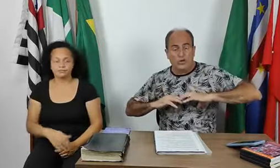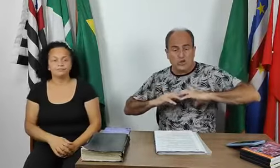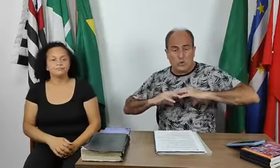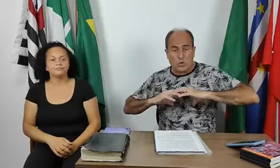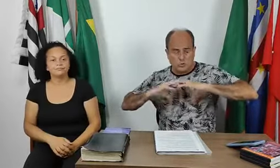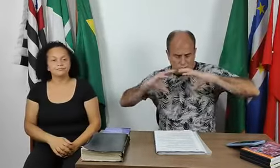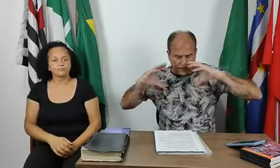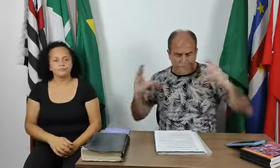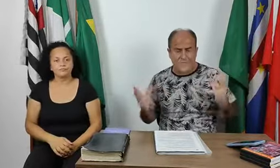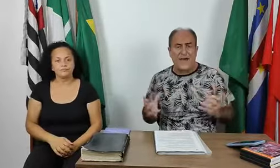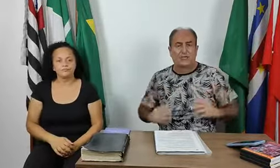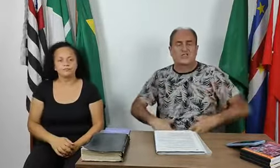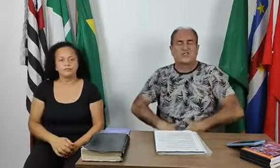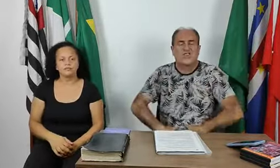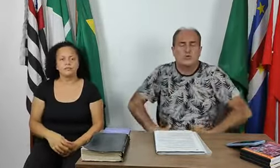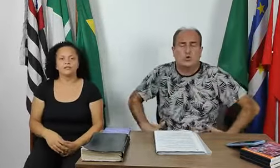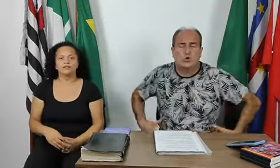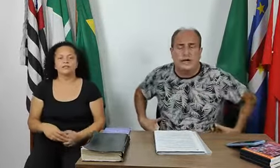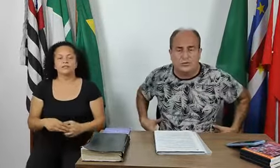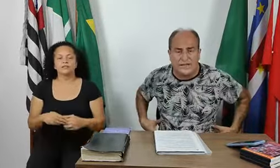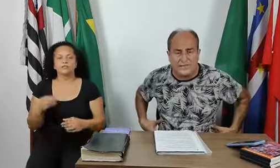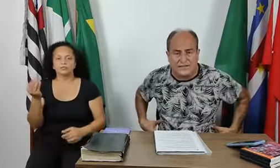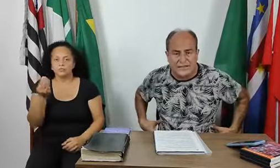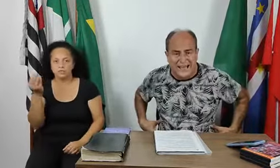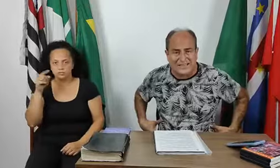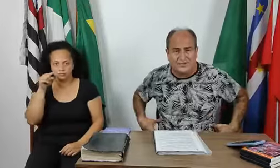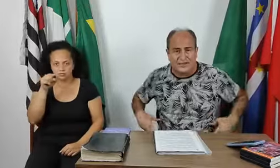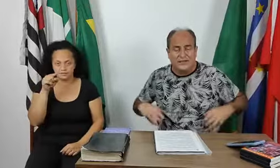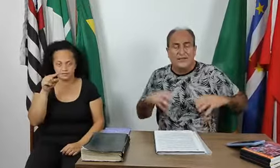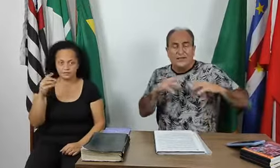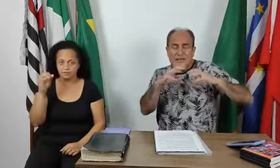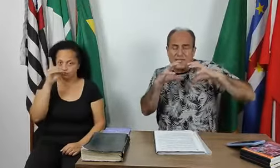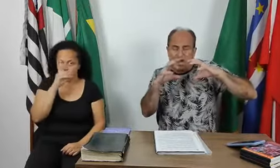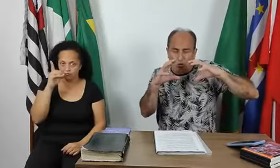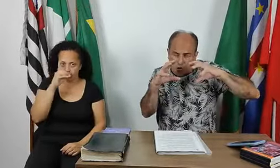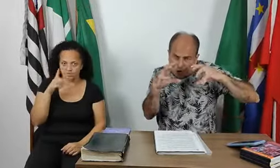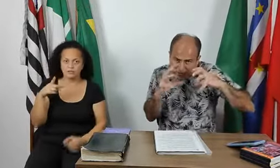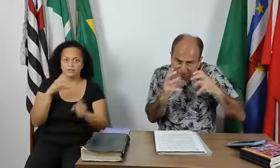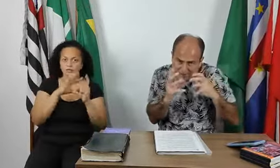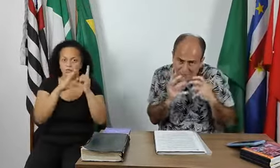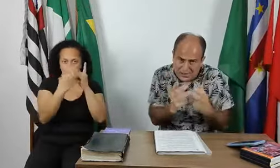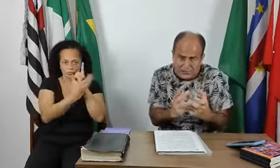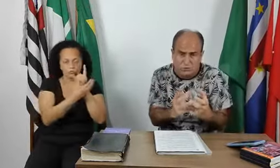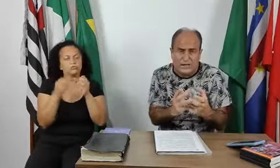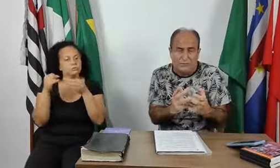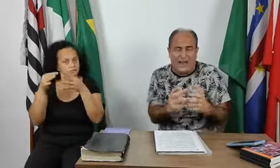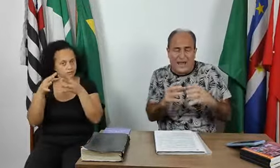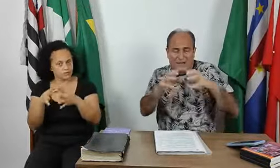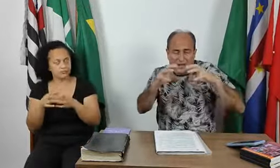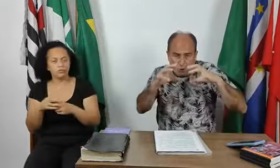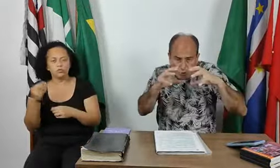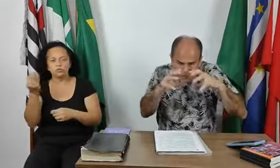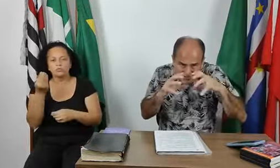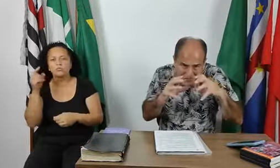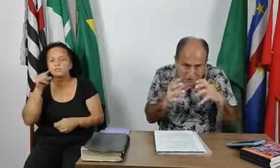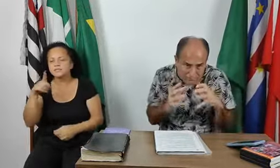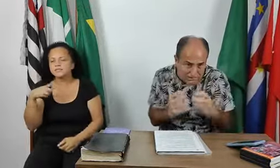o escudo da fé, o cinturão da verdade, né, que é o conhecimento da palavra,